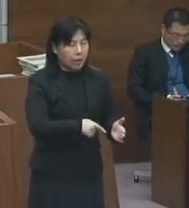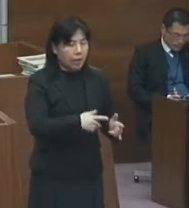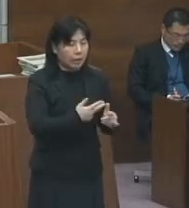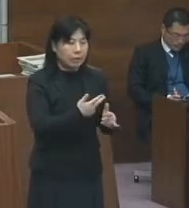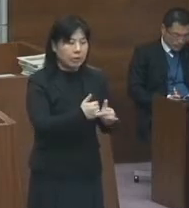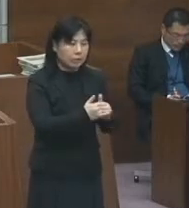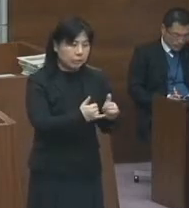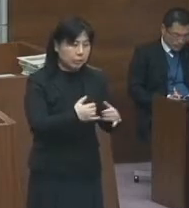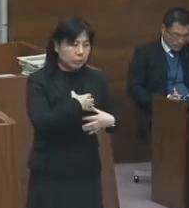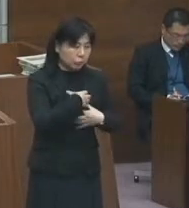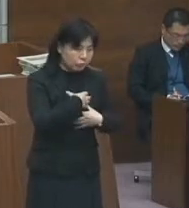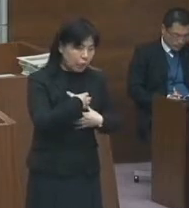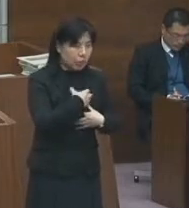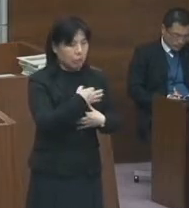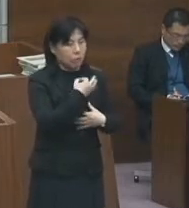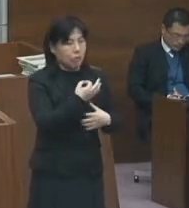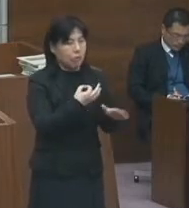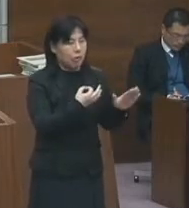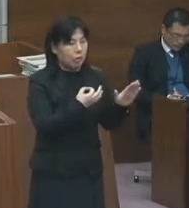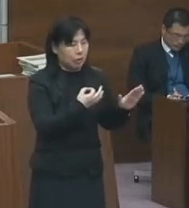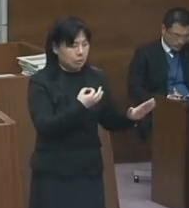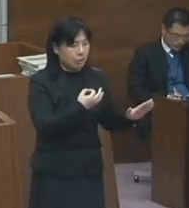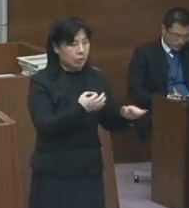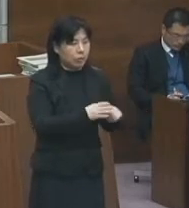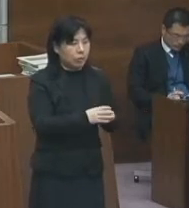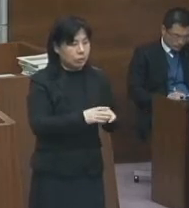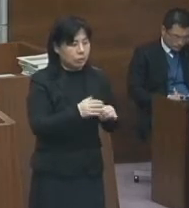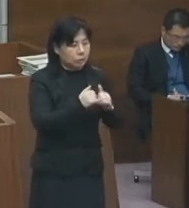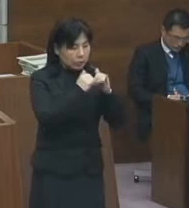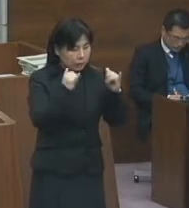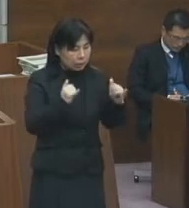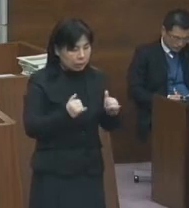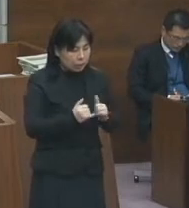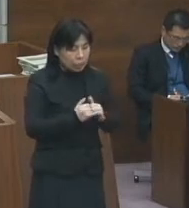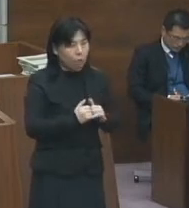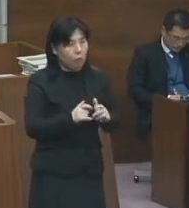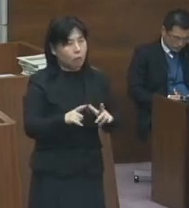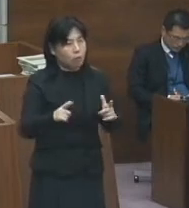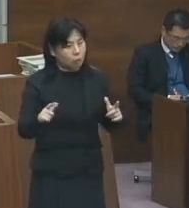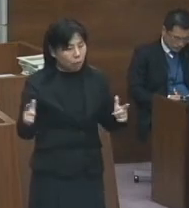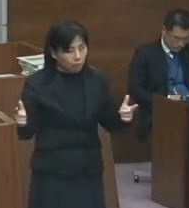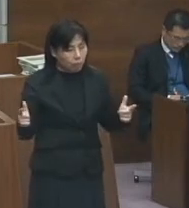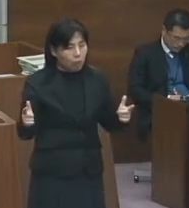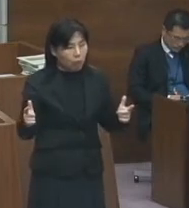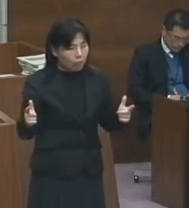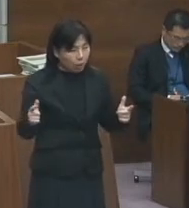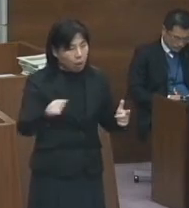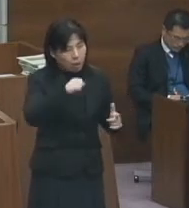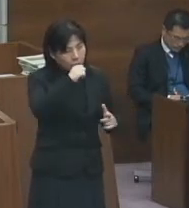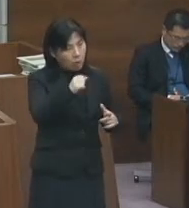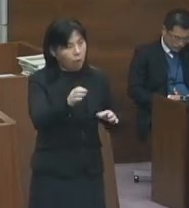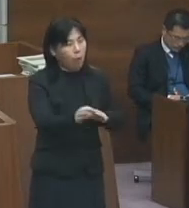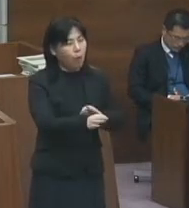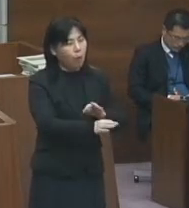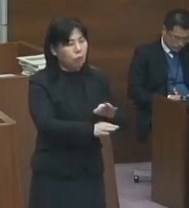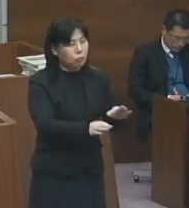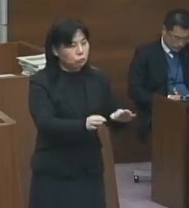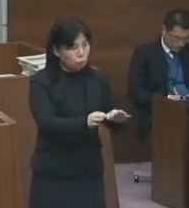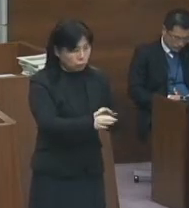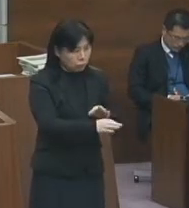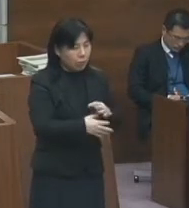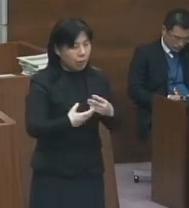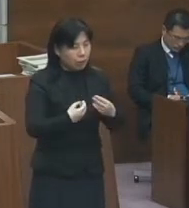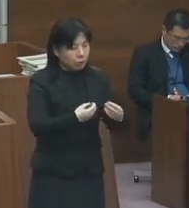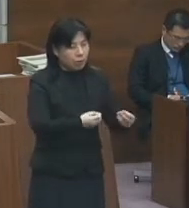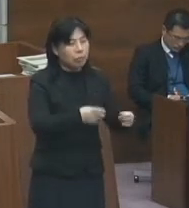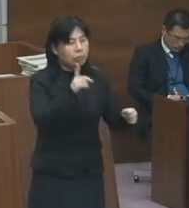声が寄せられています。さらに、人口増加と好循環を継続・発展させるためにも、より